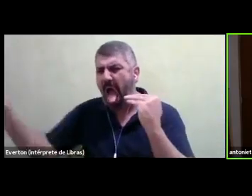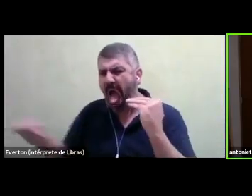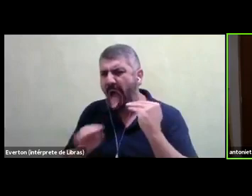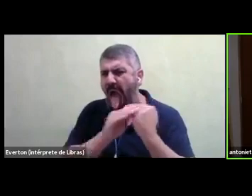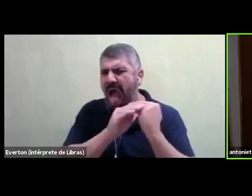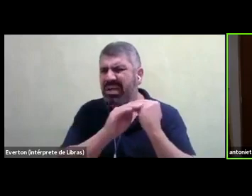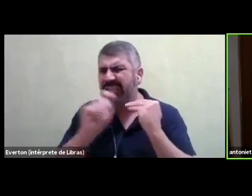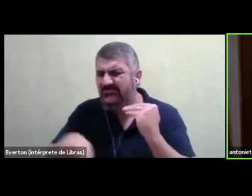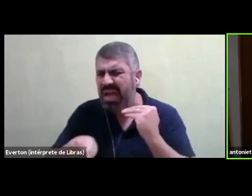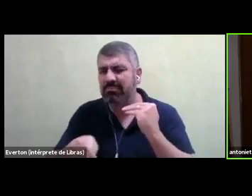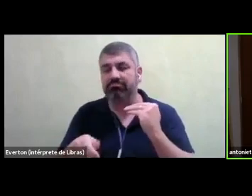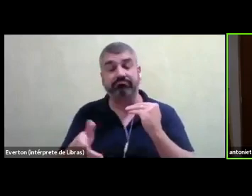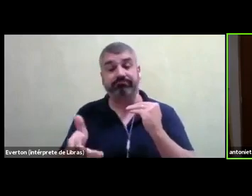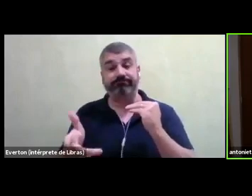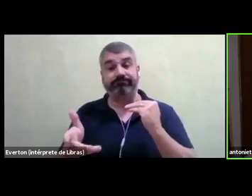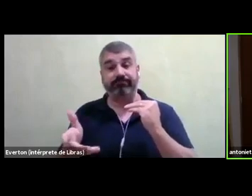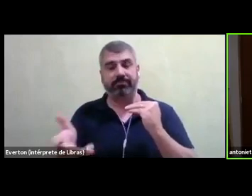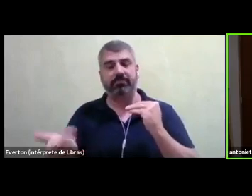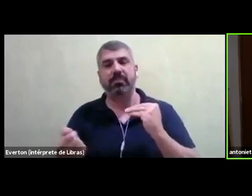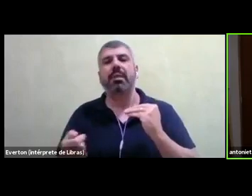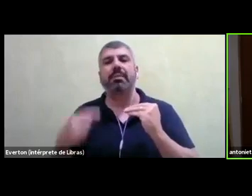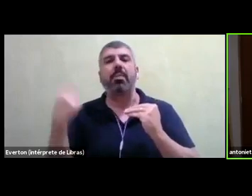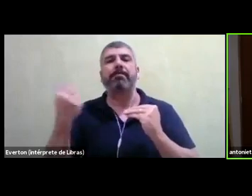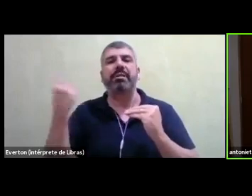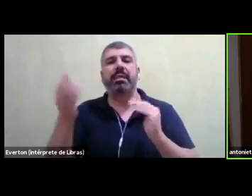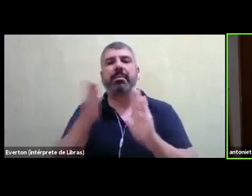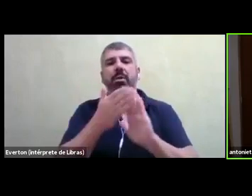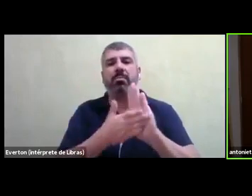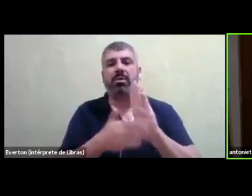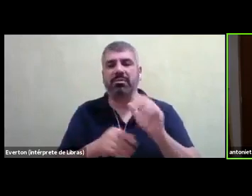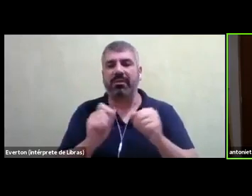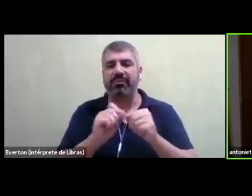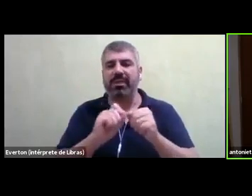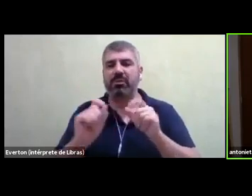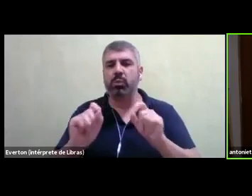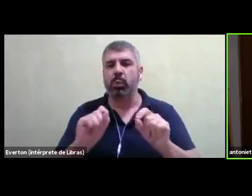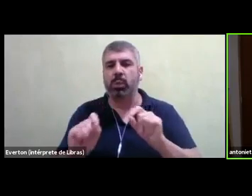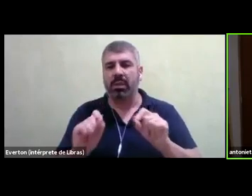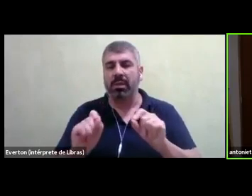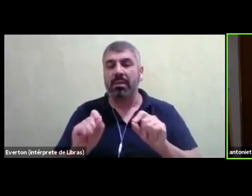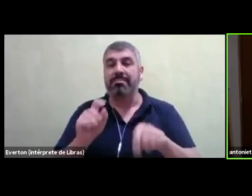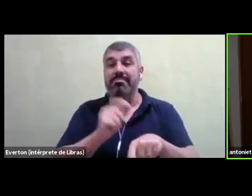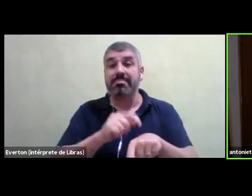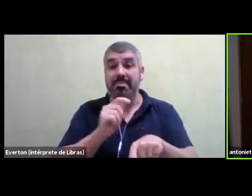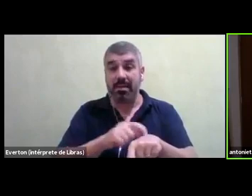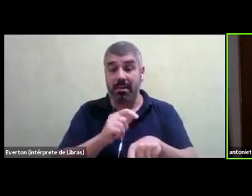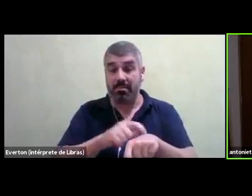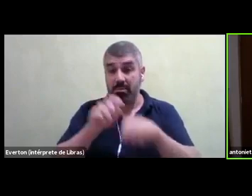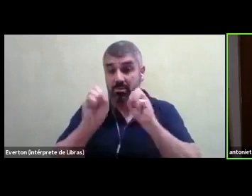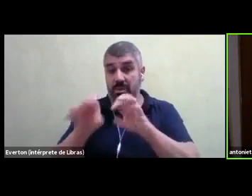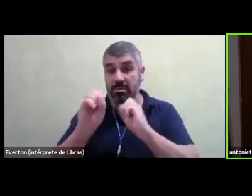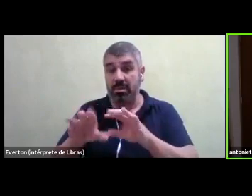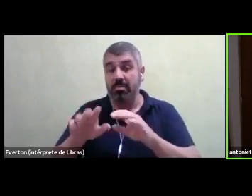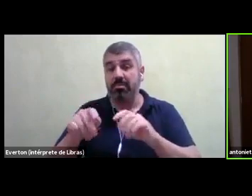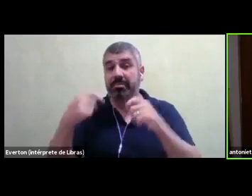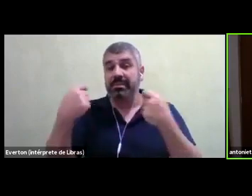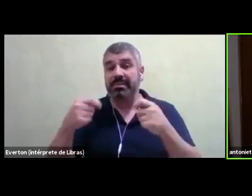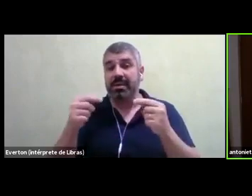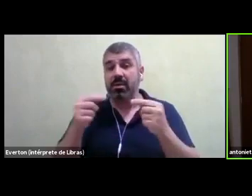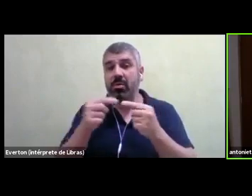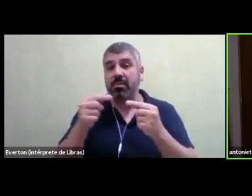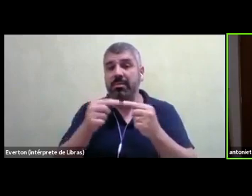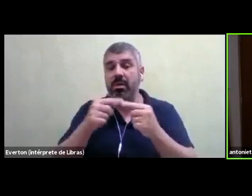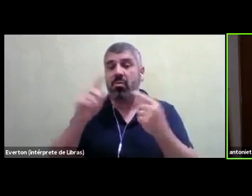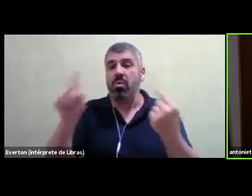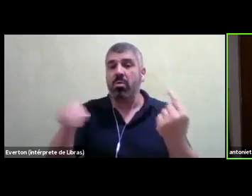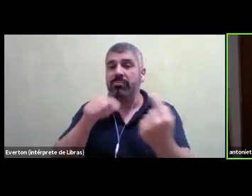dessa forma? Então, a primeira proposta que a gente faz é que o tempo de instrução nas línguas envolvidas ele deve ser coerente com os